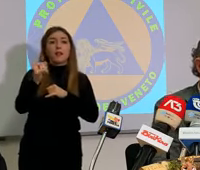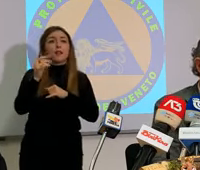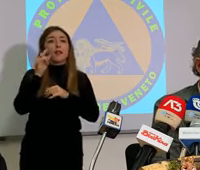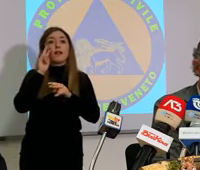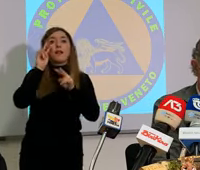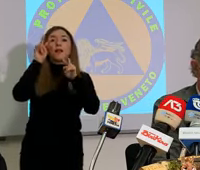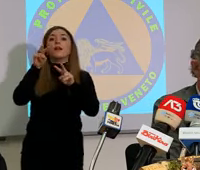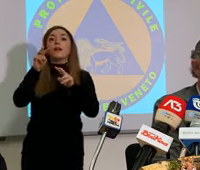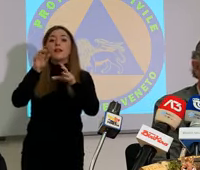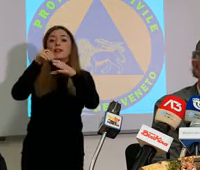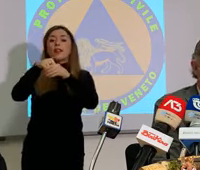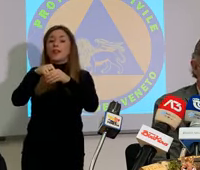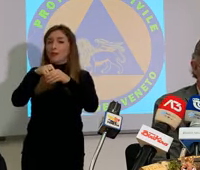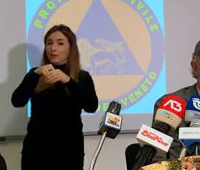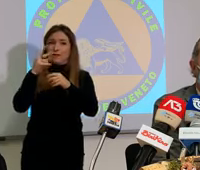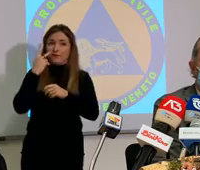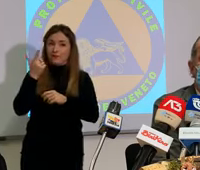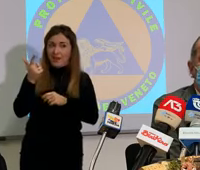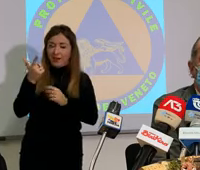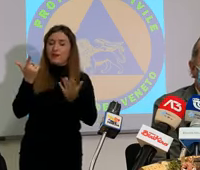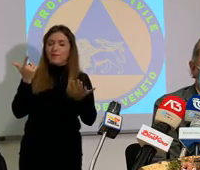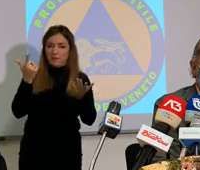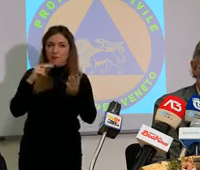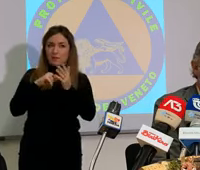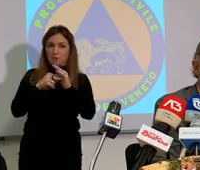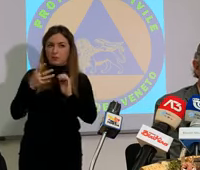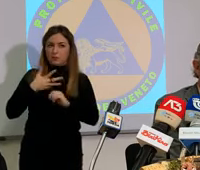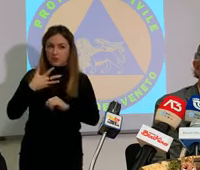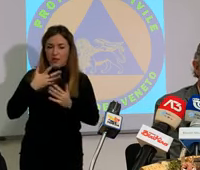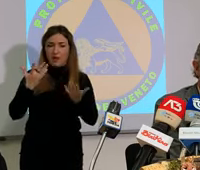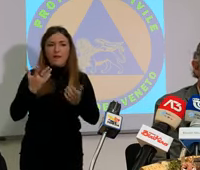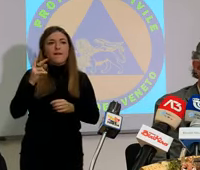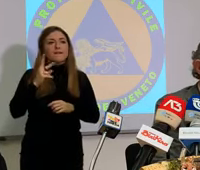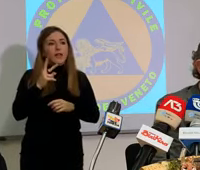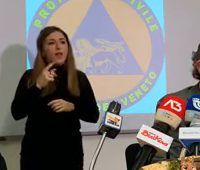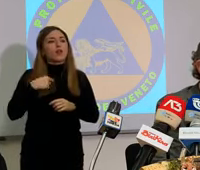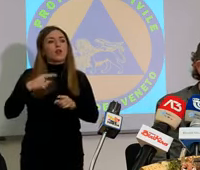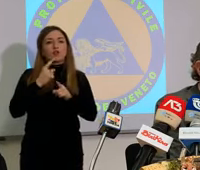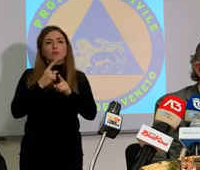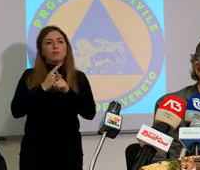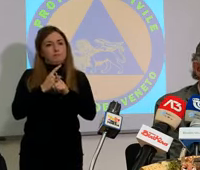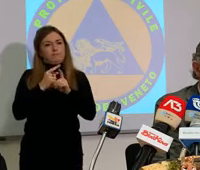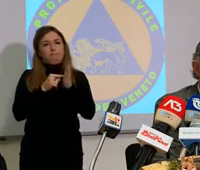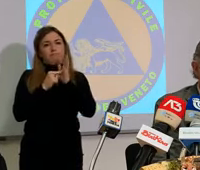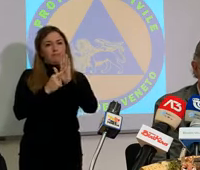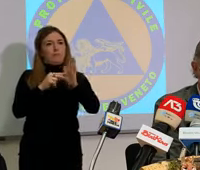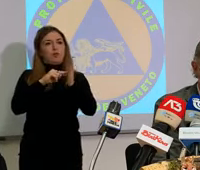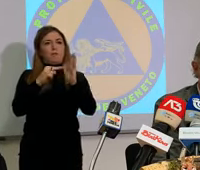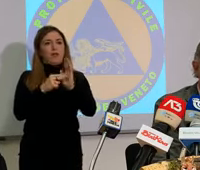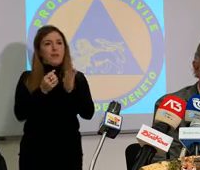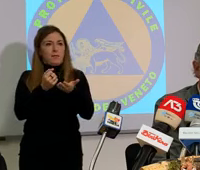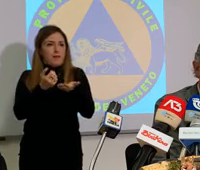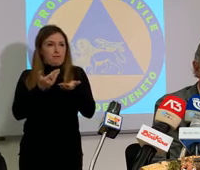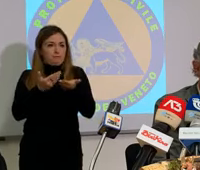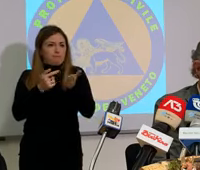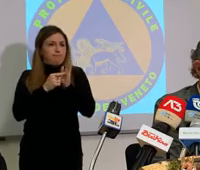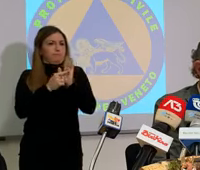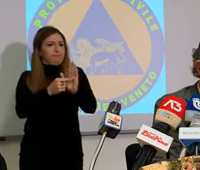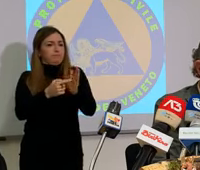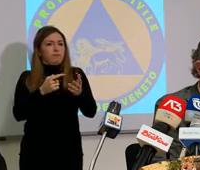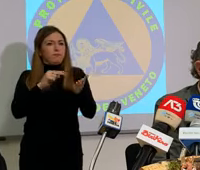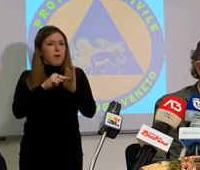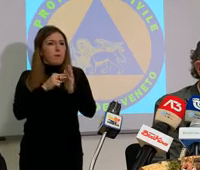percepiscono il vero tema è che noi abbiamo l'obbligo di porre la questione è una questione reale una